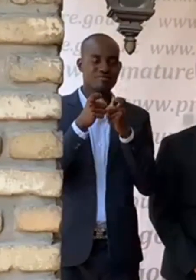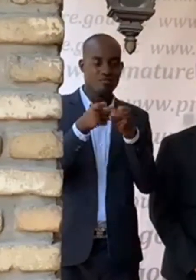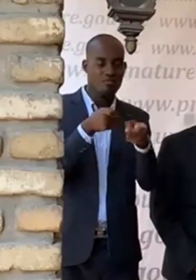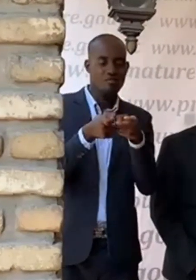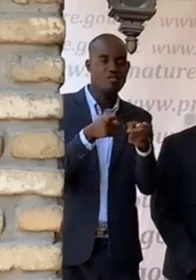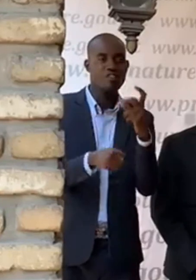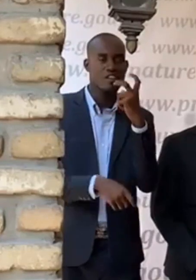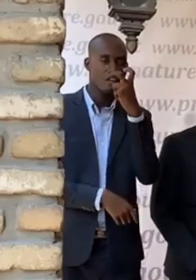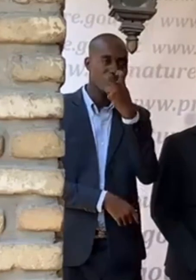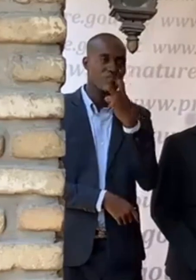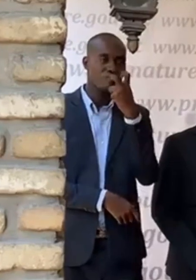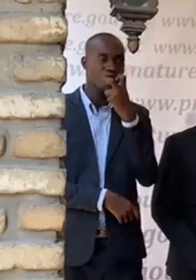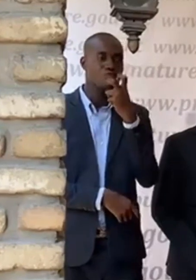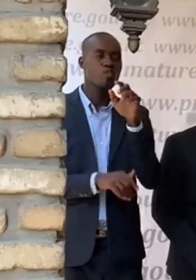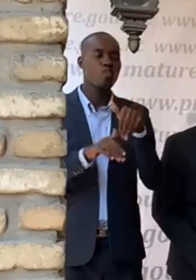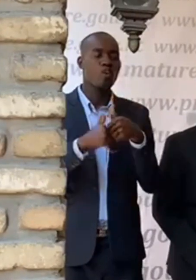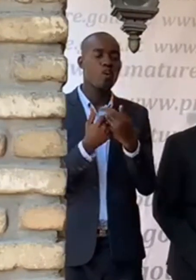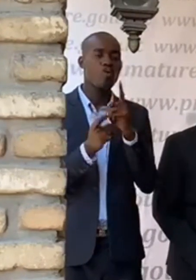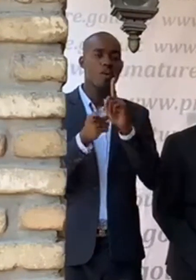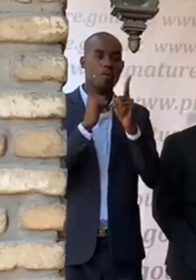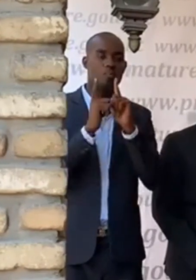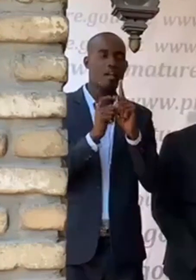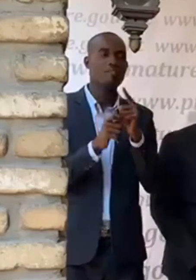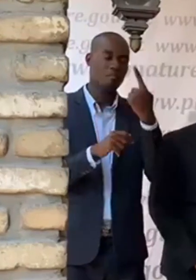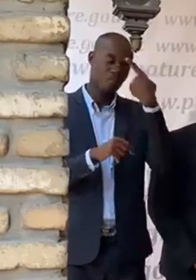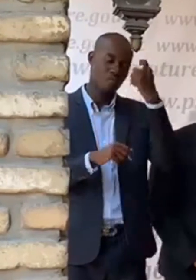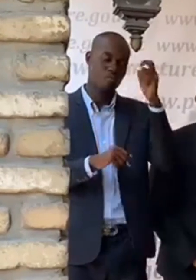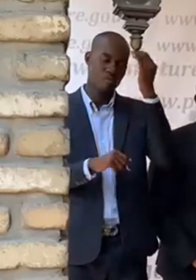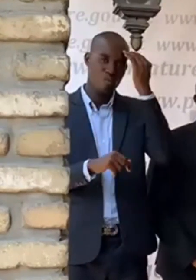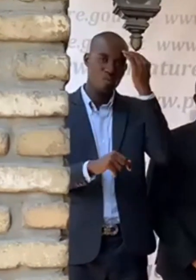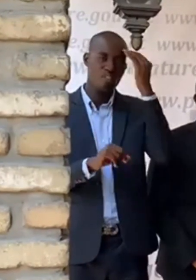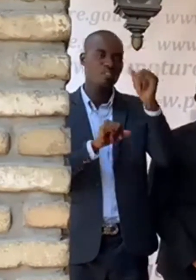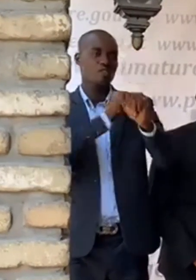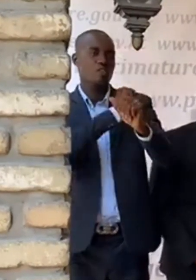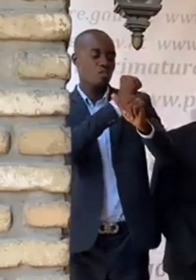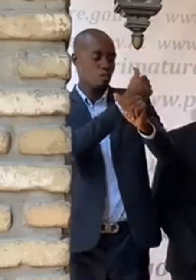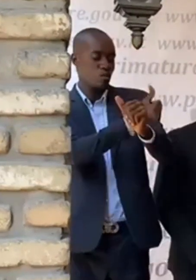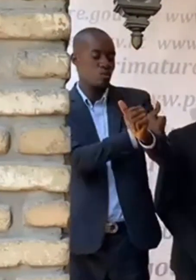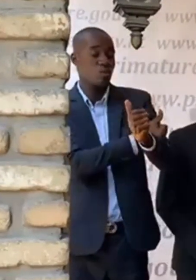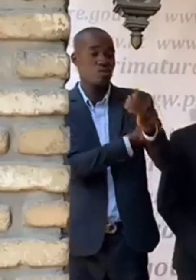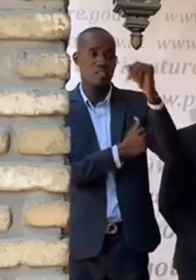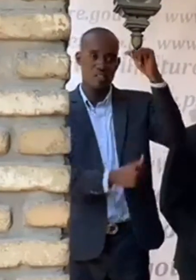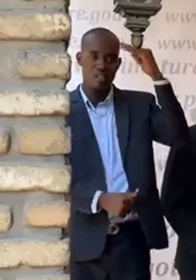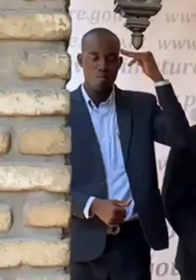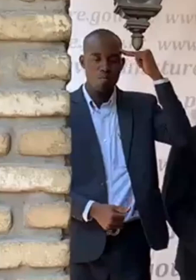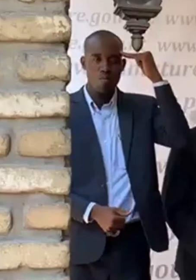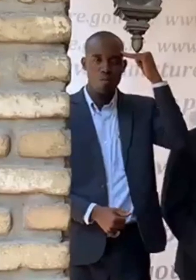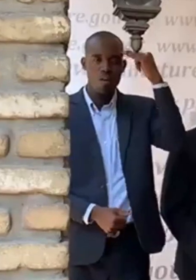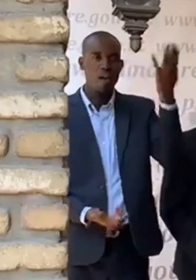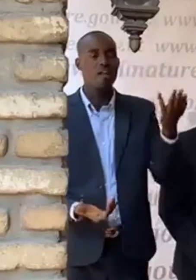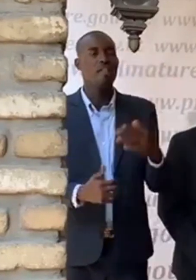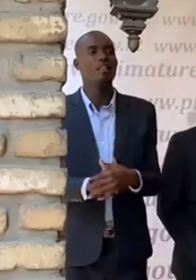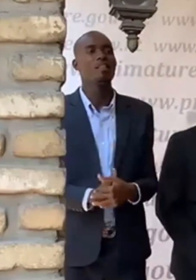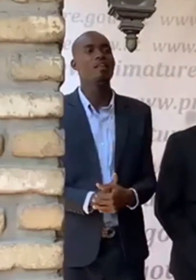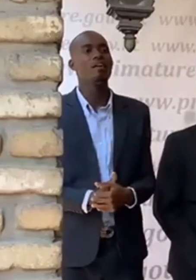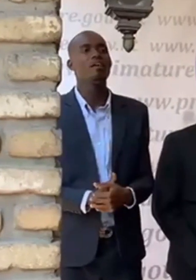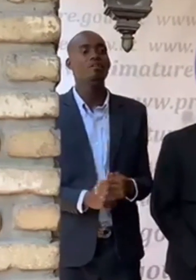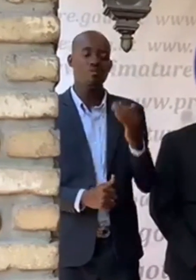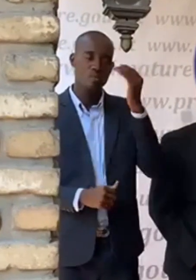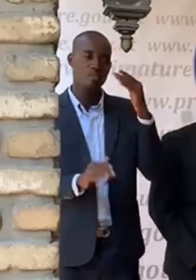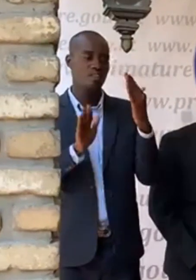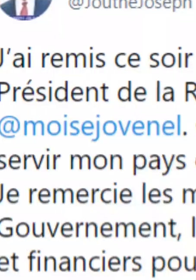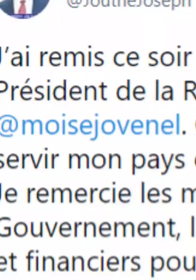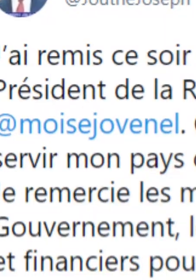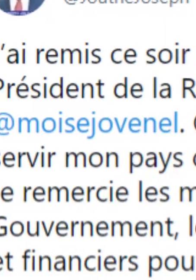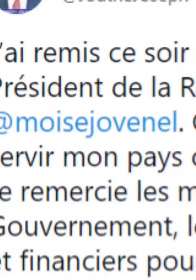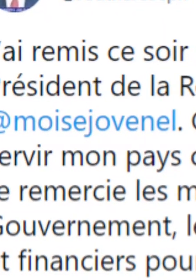Alors nous rete pour nous voir qui ça nouveau premier ministre lui-même la poté nan pays a, nous rete pour nous voir est-ce